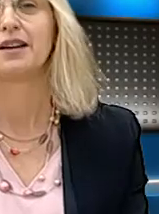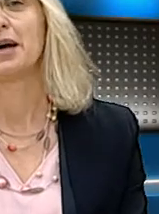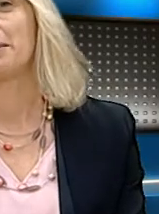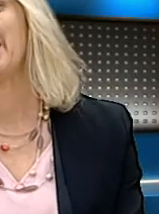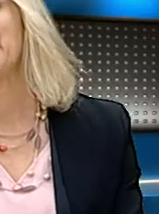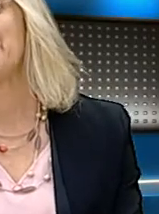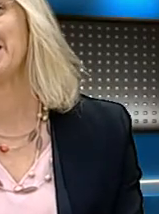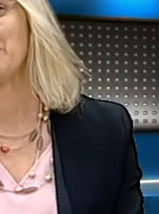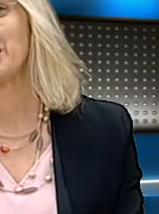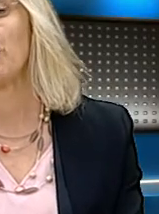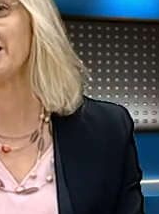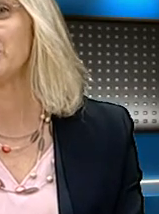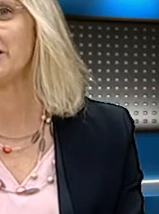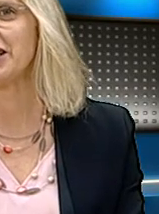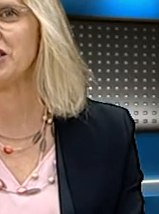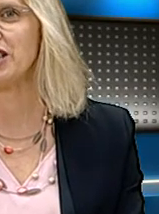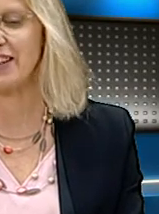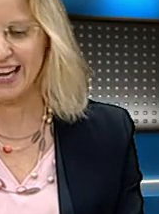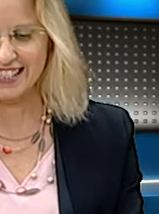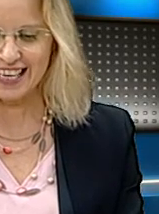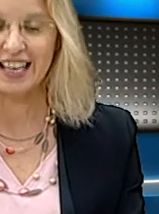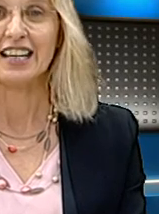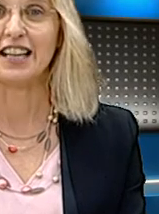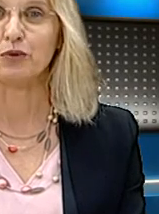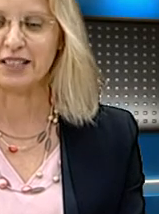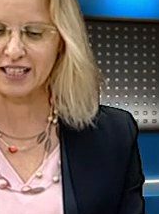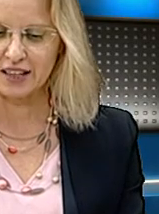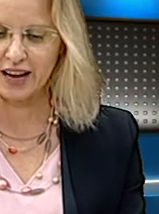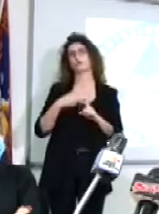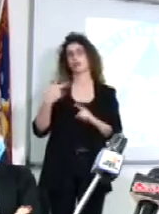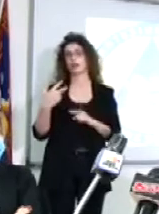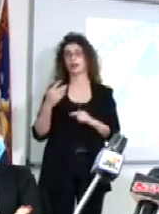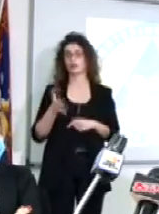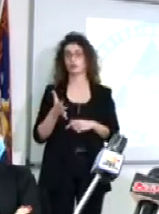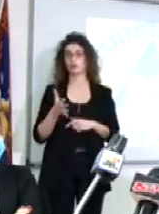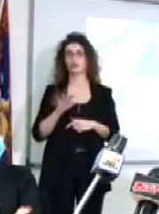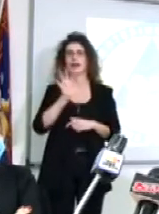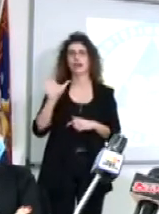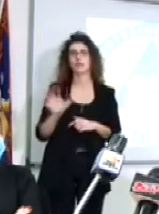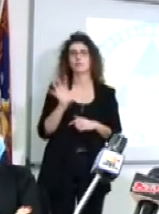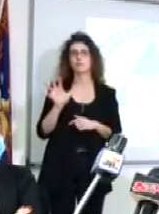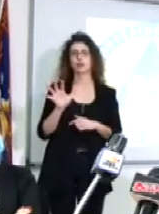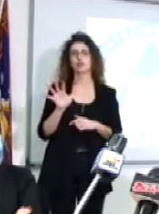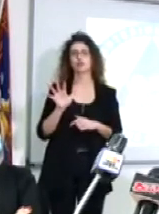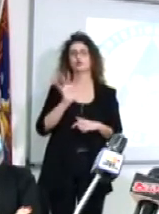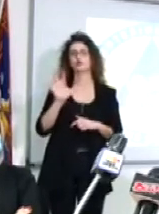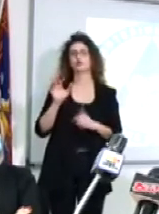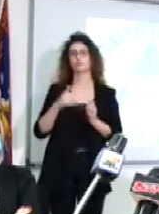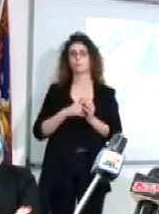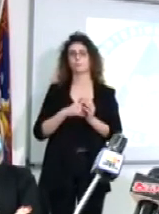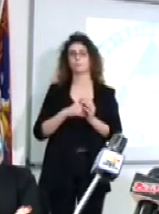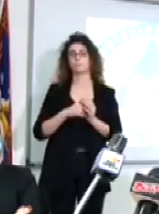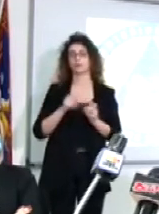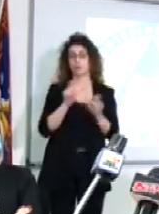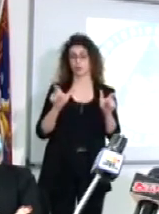ben ritrovati a questa nuova edizione del tg di venezia da lunedì il veneto torno in fascia arancione a causa della velocità con cui